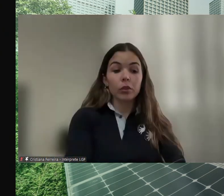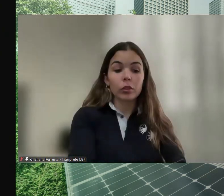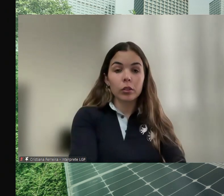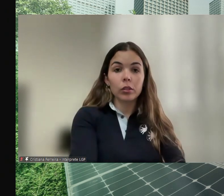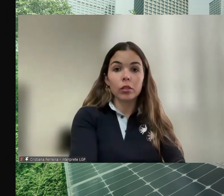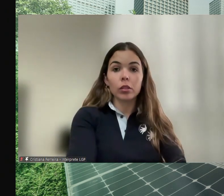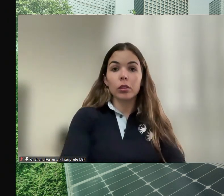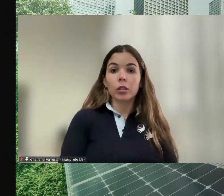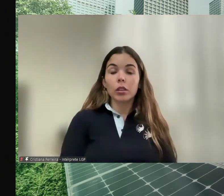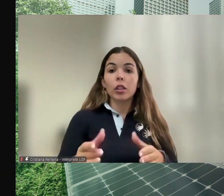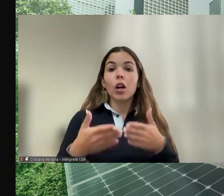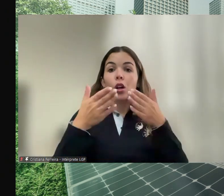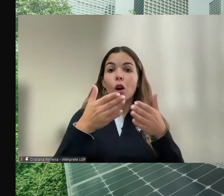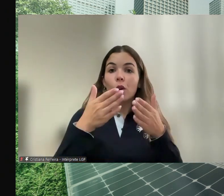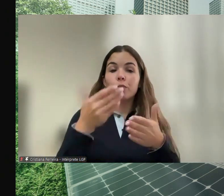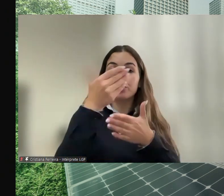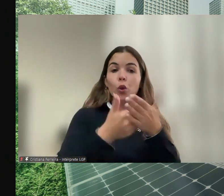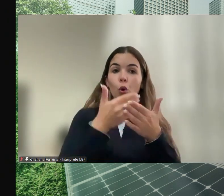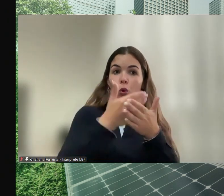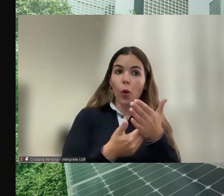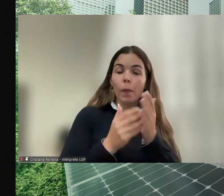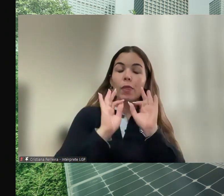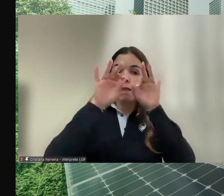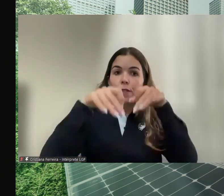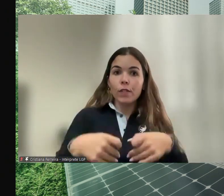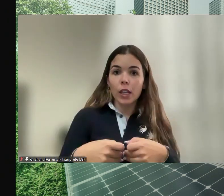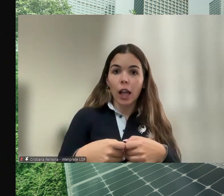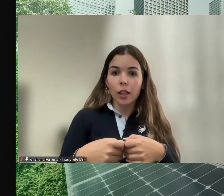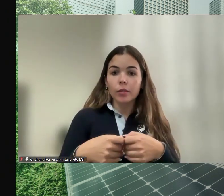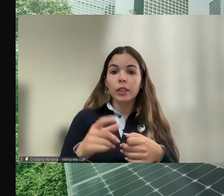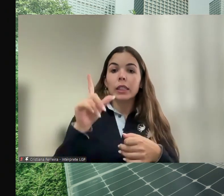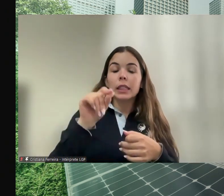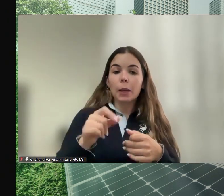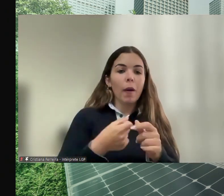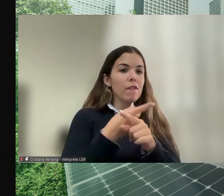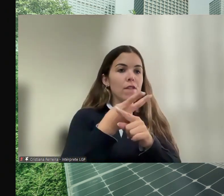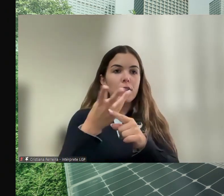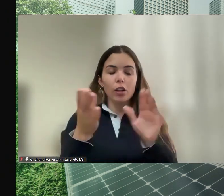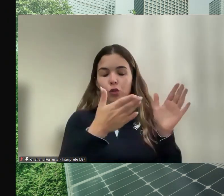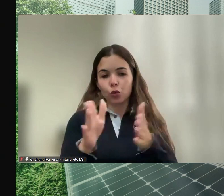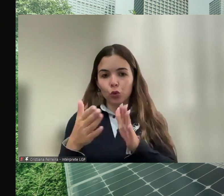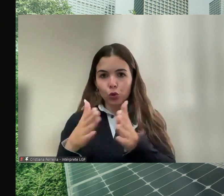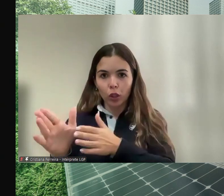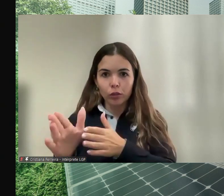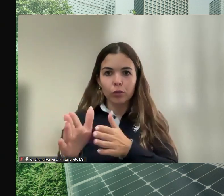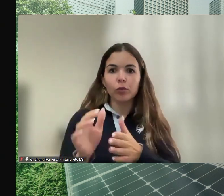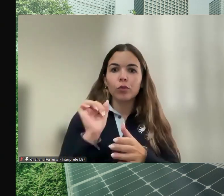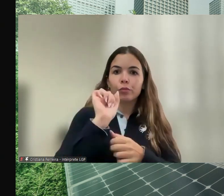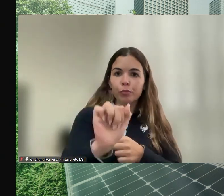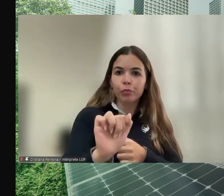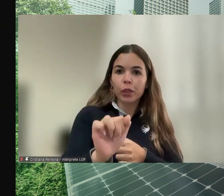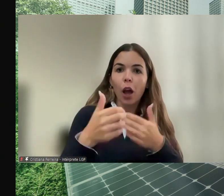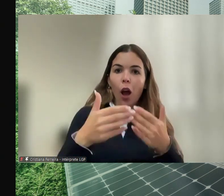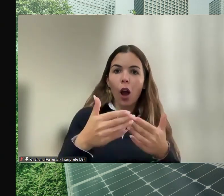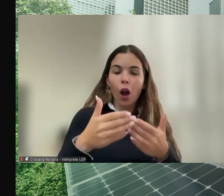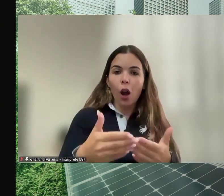que contribuíram para o documento final, que contribuíram para o documento nas suas várias etapas, para o documento final. Neste momento estamos